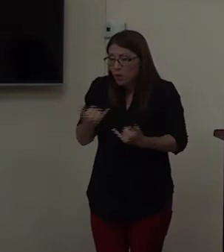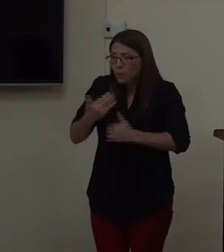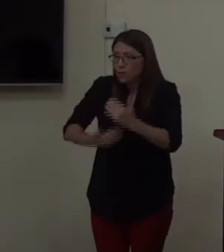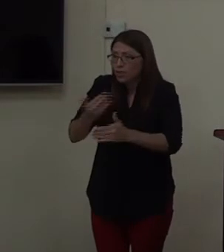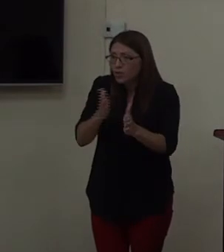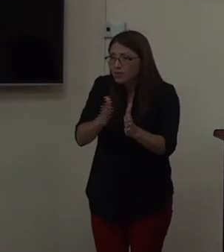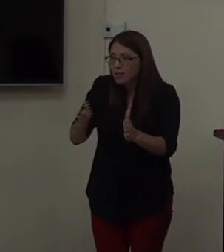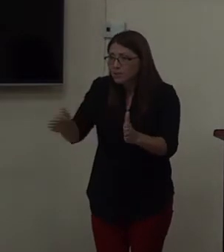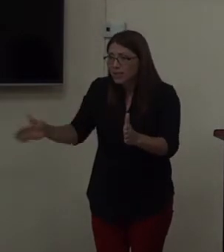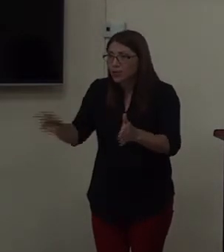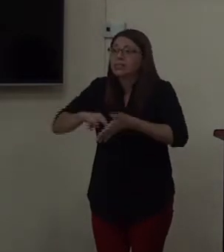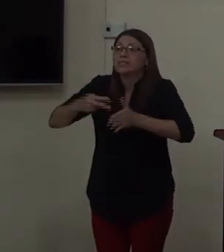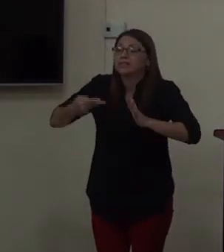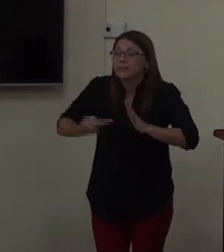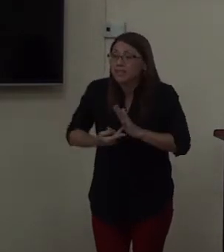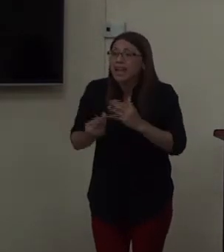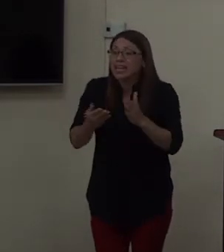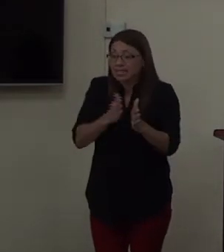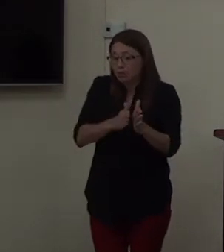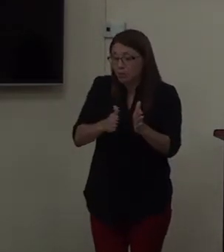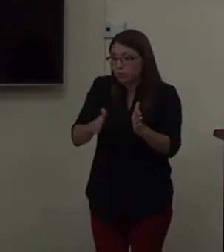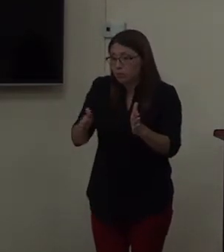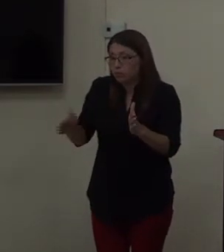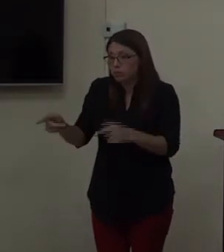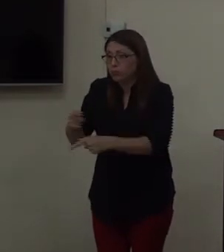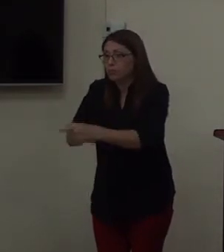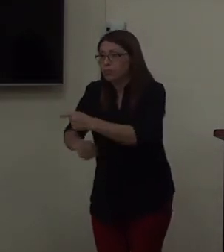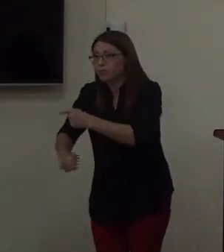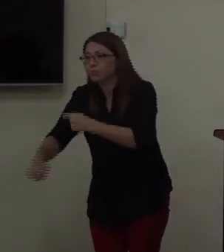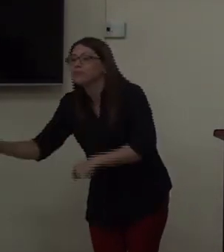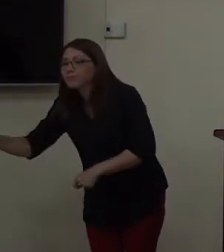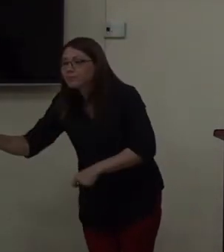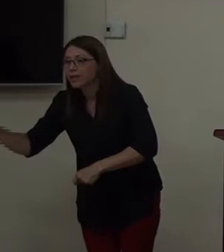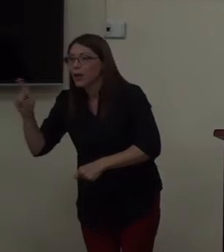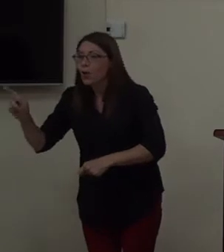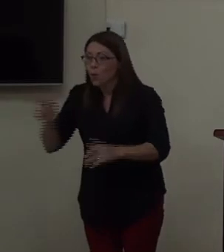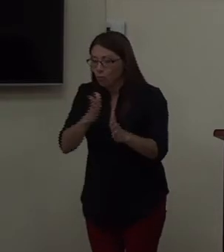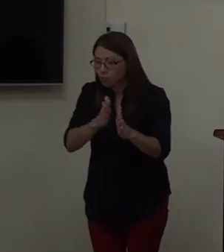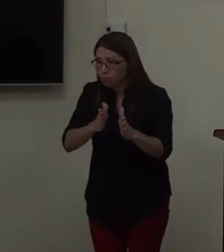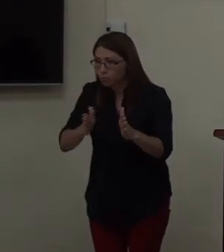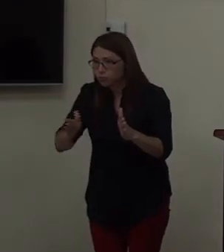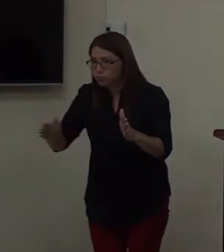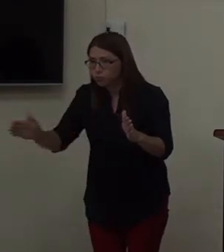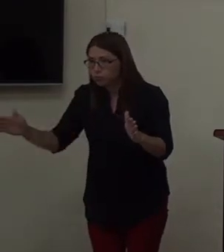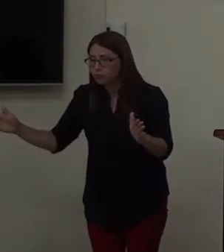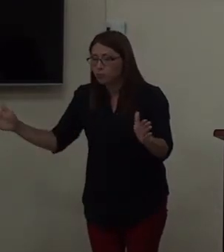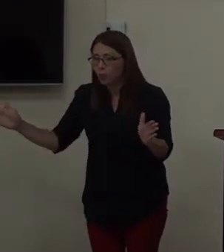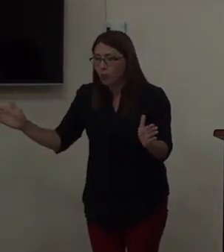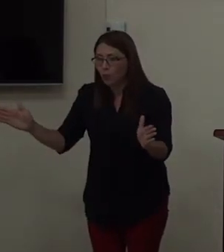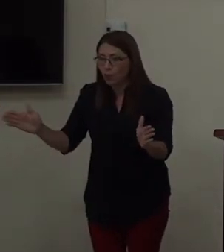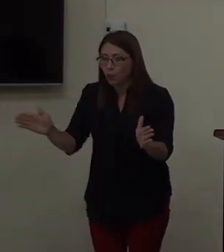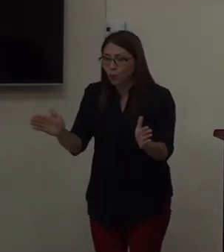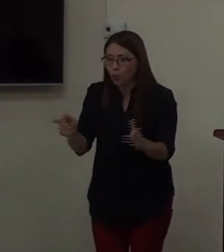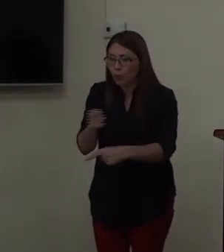Implica que hay en marcha un proceso de sustitución, ¿verdad? De reemplazo, y un proceso de reducción. El